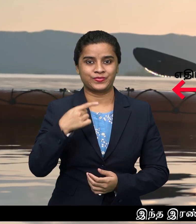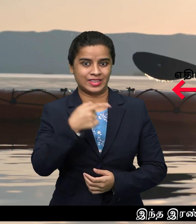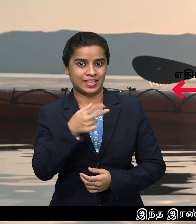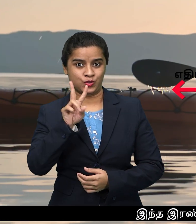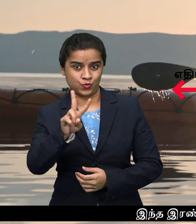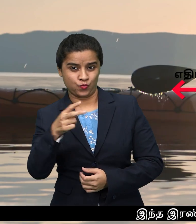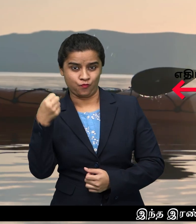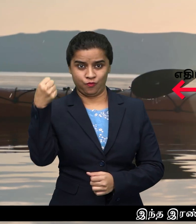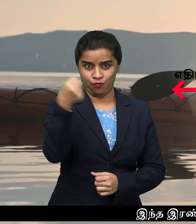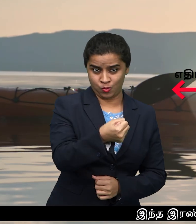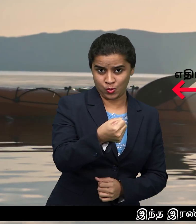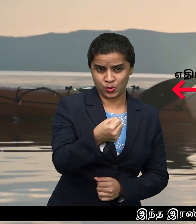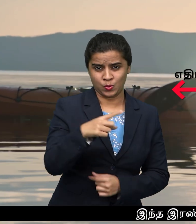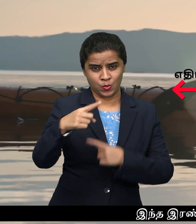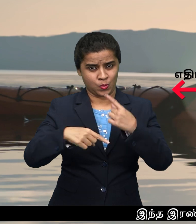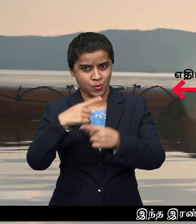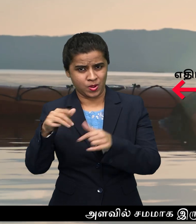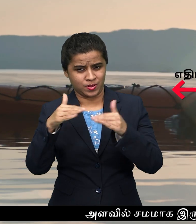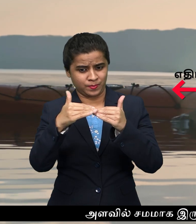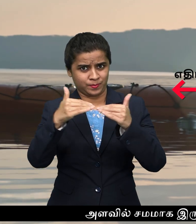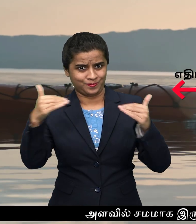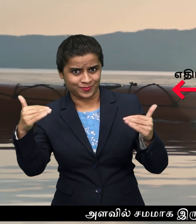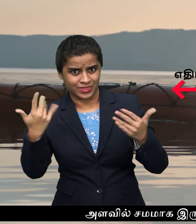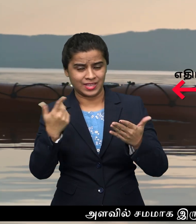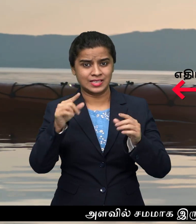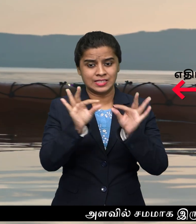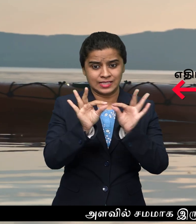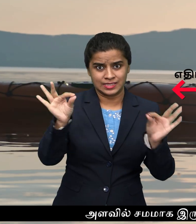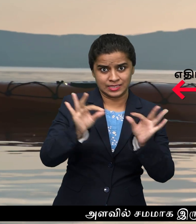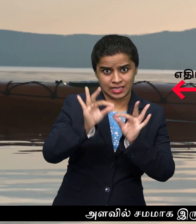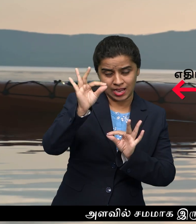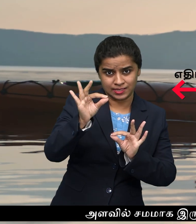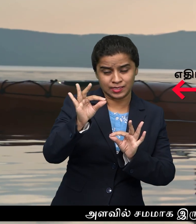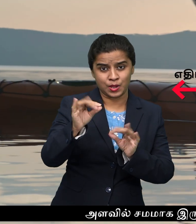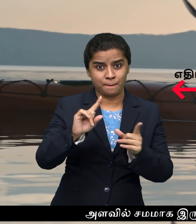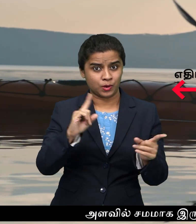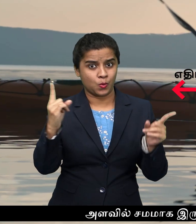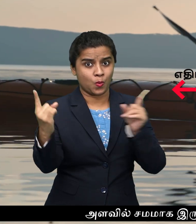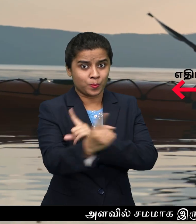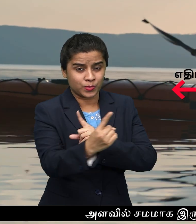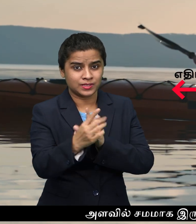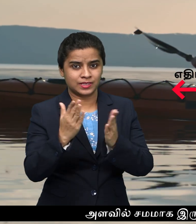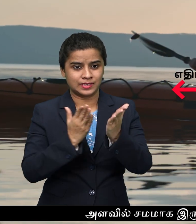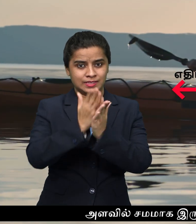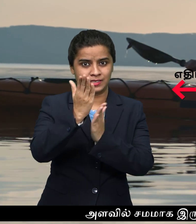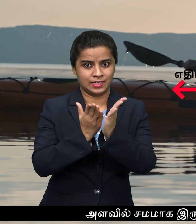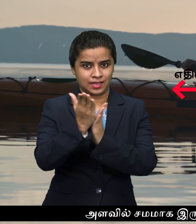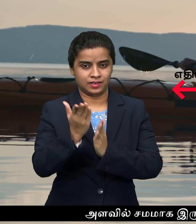இந்த 2 சக்திகளும் எப்போதும் அளவில் சமமாக இருக்கும், ஆனால் திசையில் எதிரெதிர்.